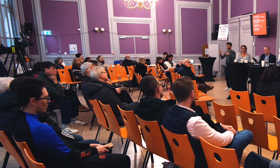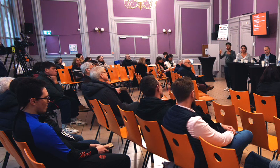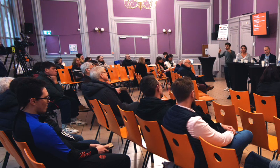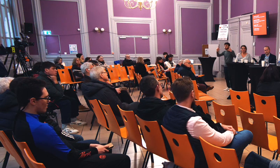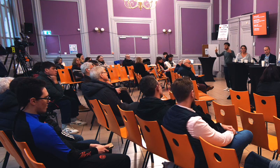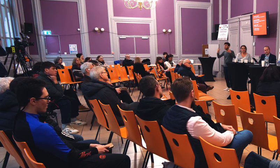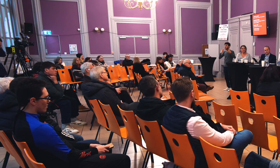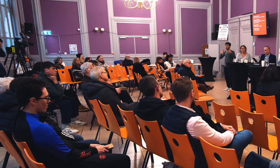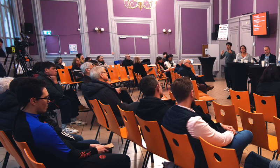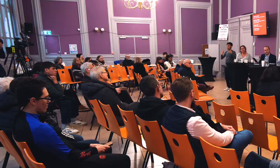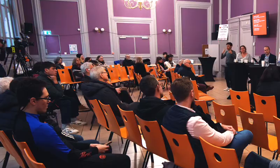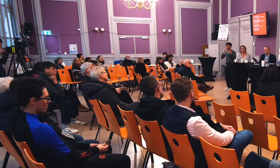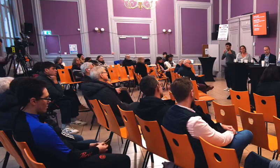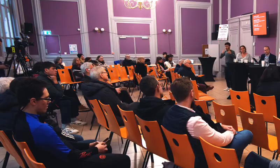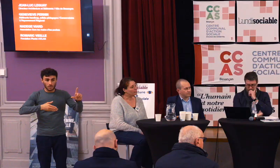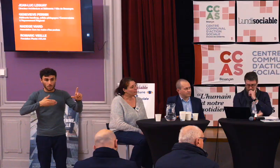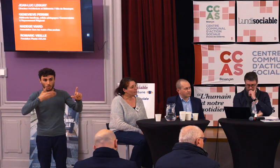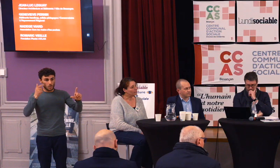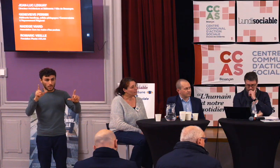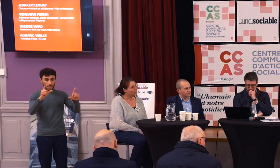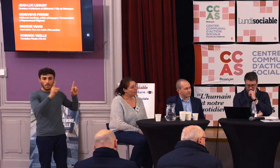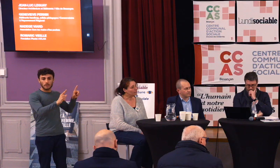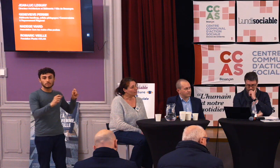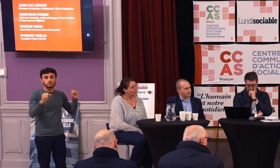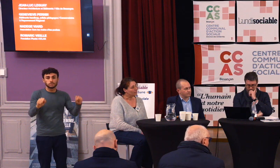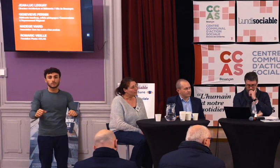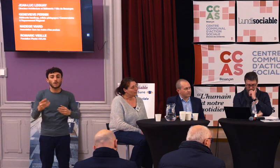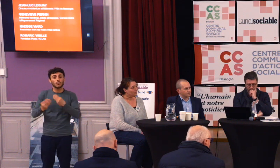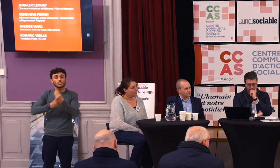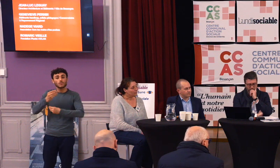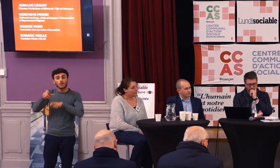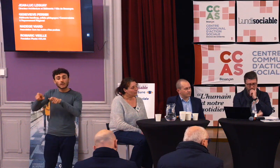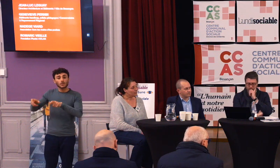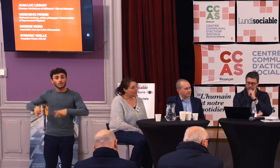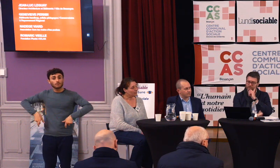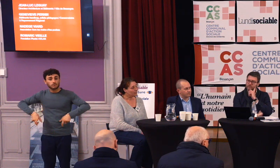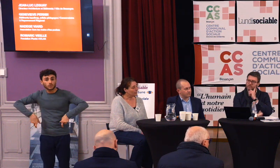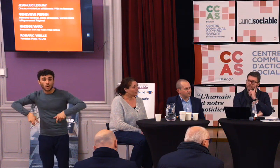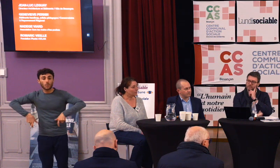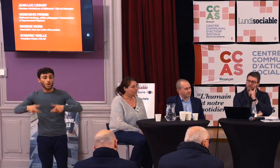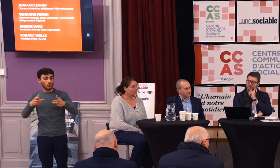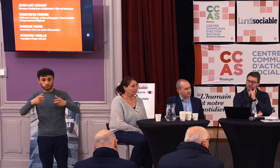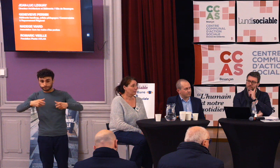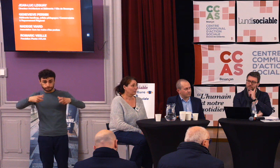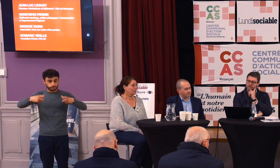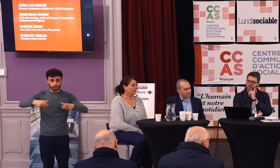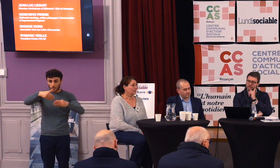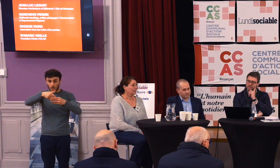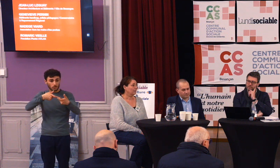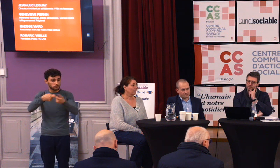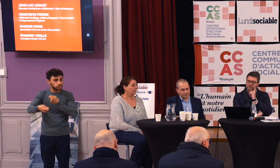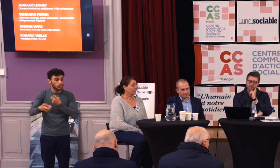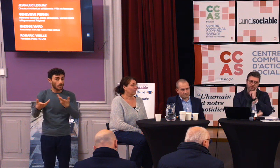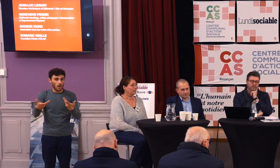ascenseurs par rapport aux personnes en fauteuil roulant donc voilà des bêtises qui ont été faites parce que les gens étaient pas au courant donc effectivement